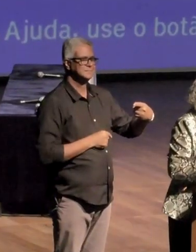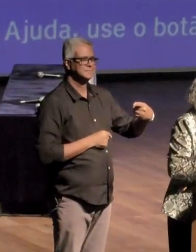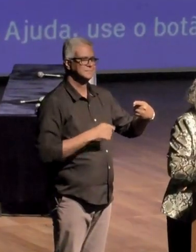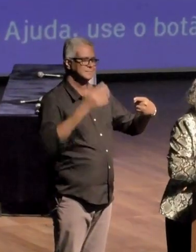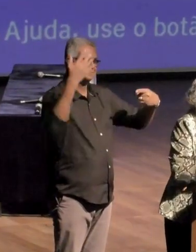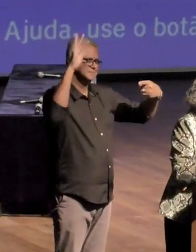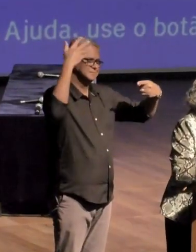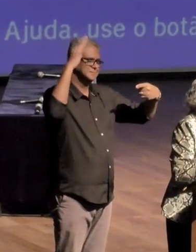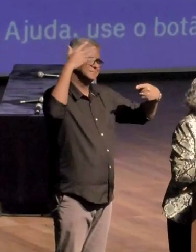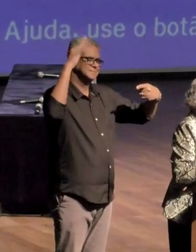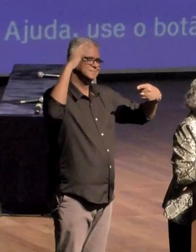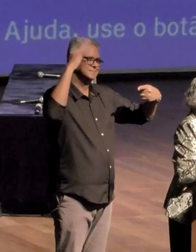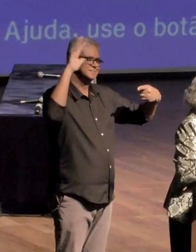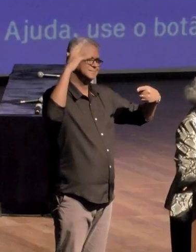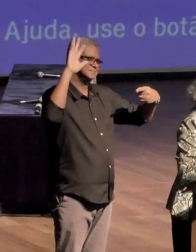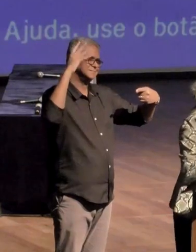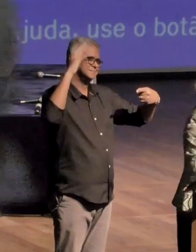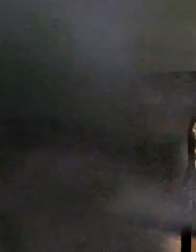Carlos